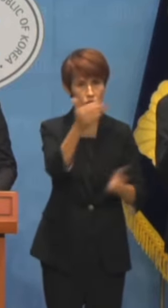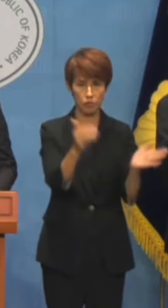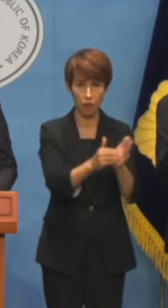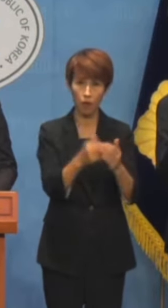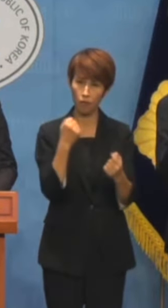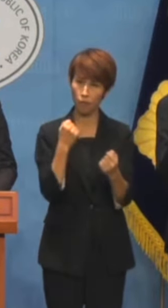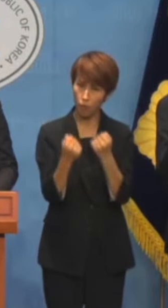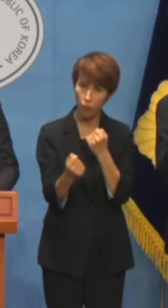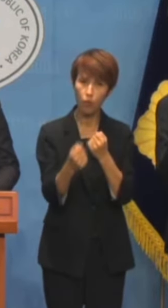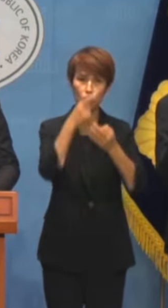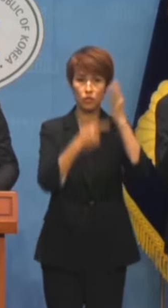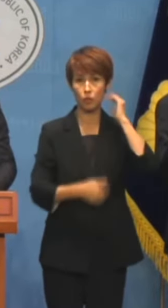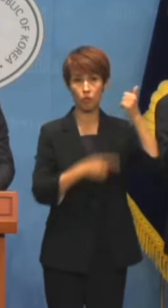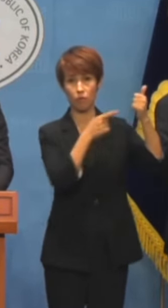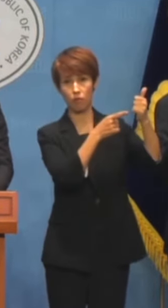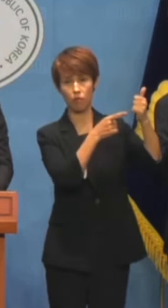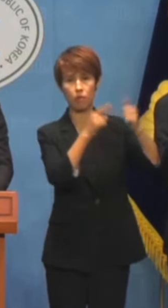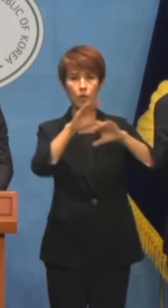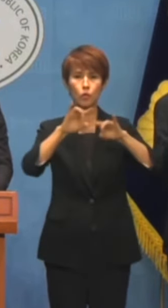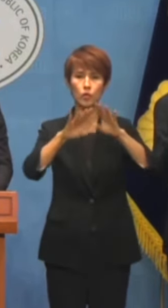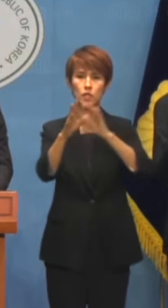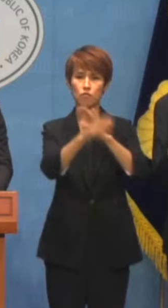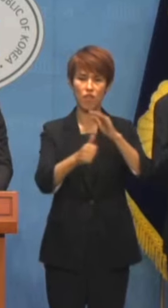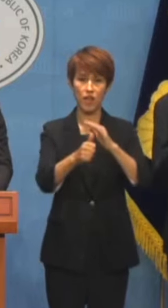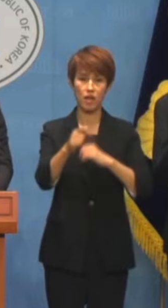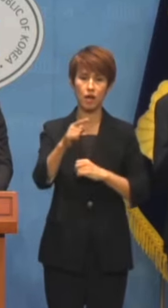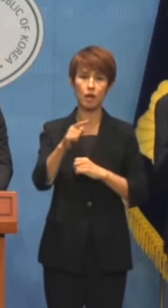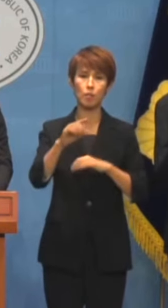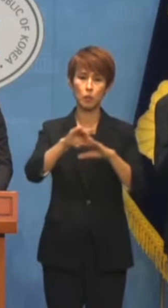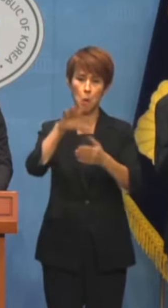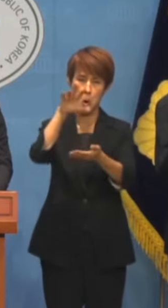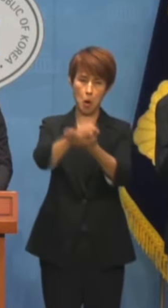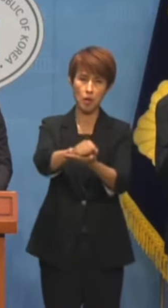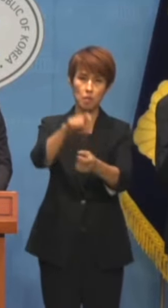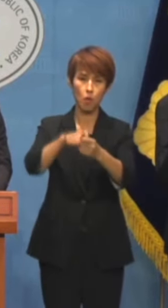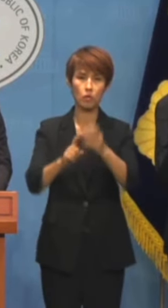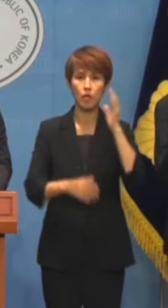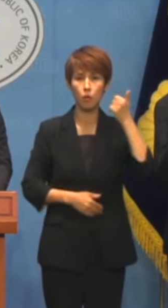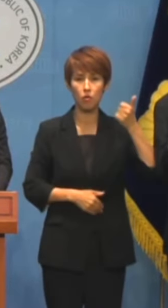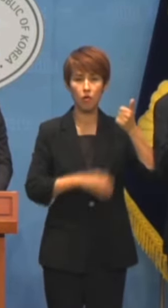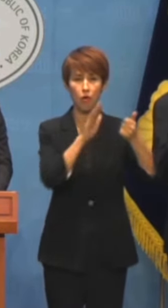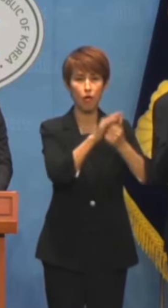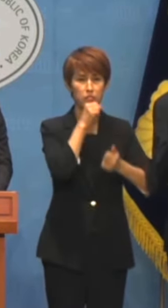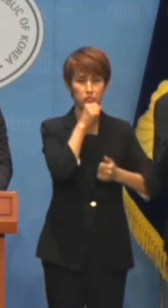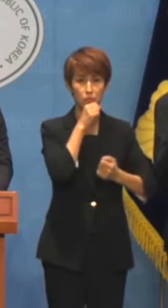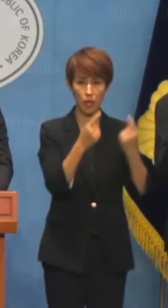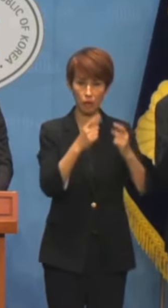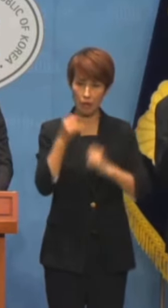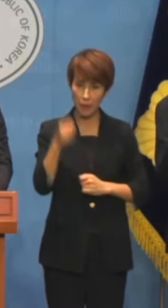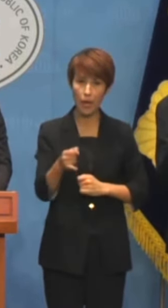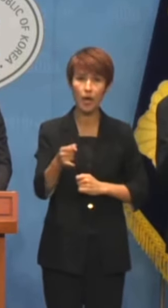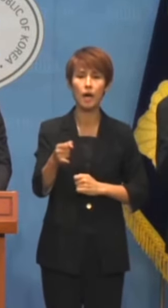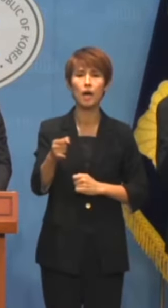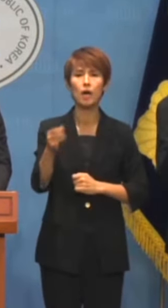그럼에도 불구하고 윤석열 대통령은 방송 장악만을 위해서 대통령 지지율보다 못한 최악의